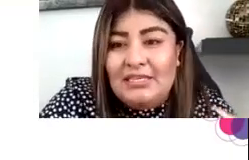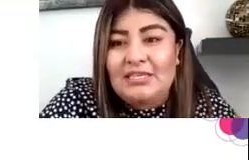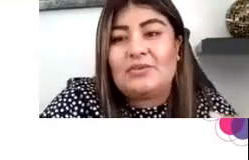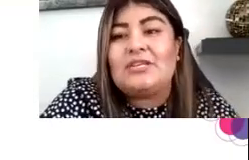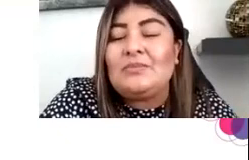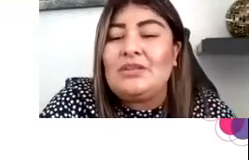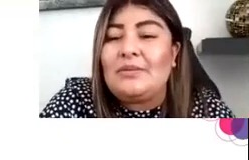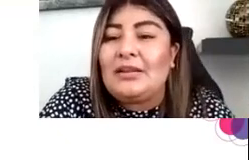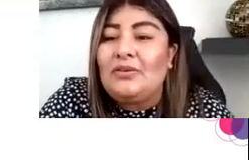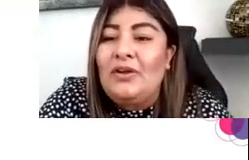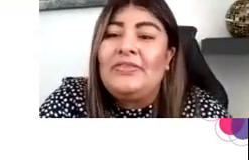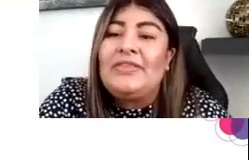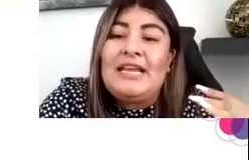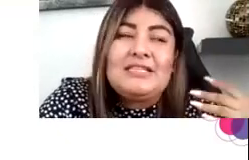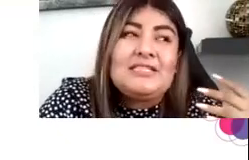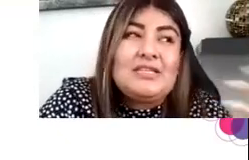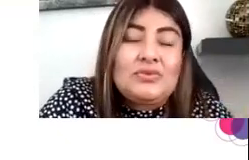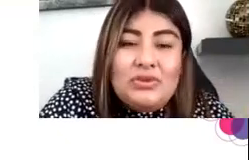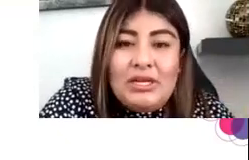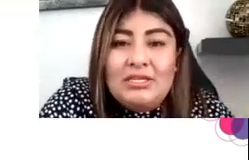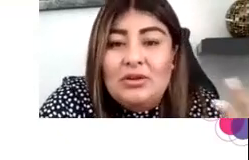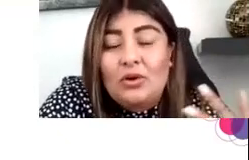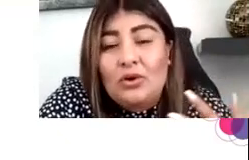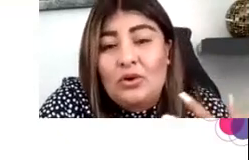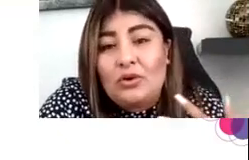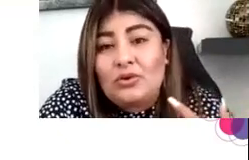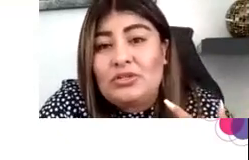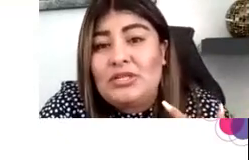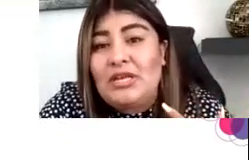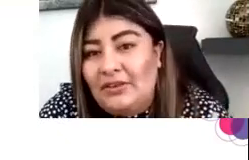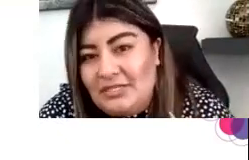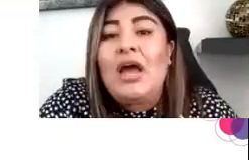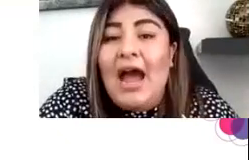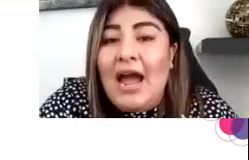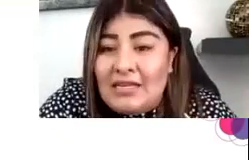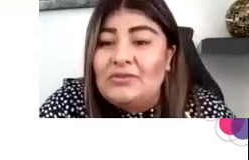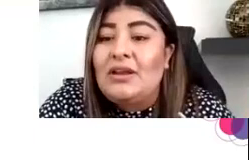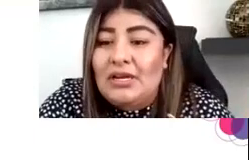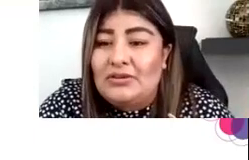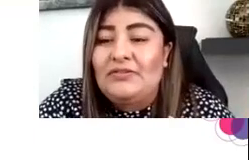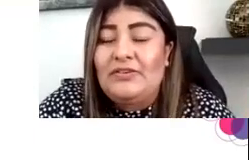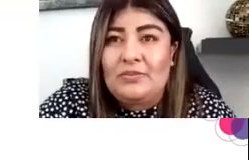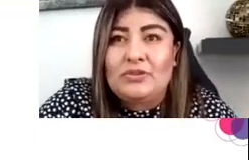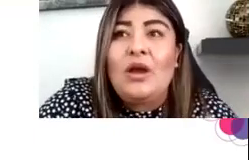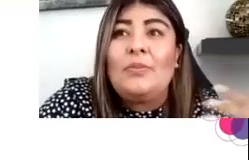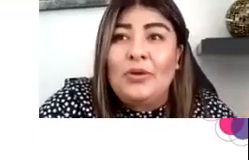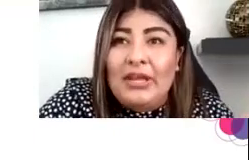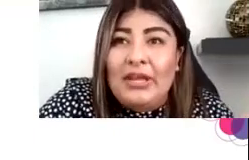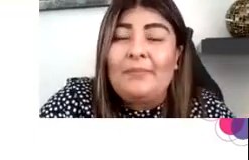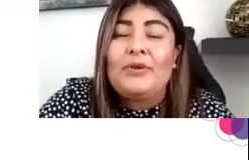chicos? Estamos hablando de las instituciones o los edificios. A eso es a lo que nos referimos. ¿Por qué? Porque ellos